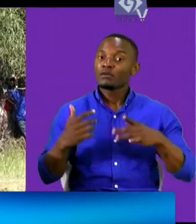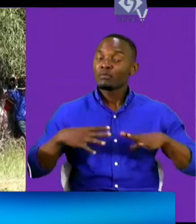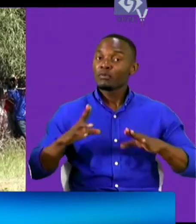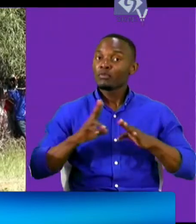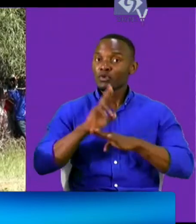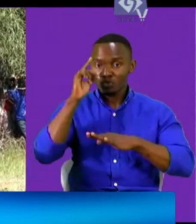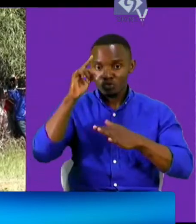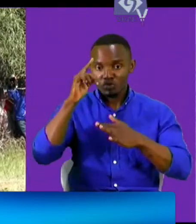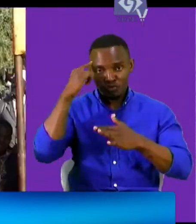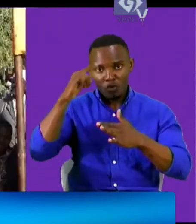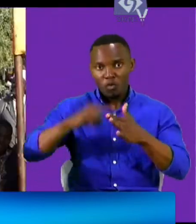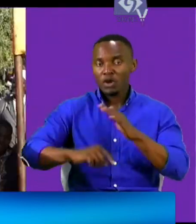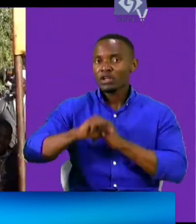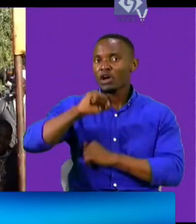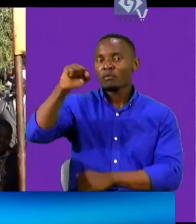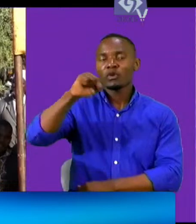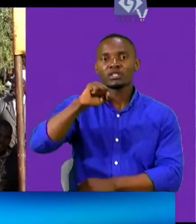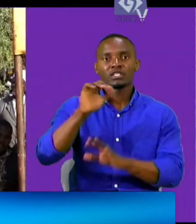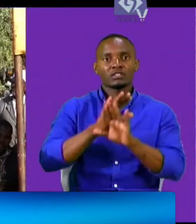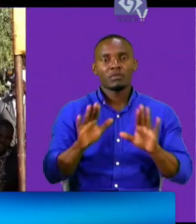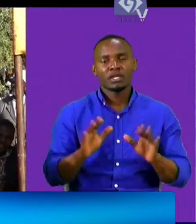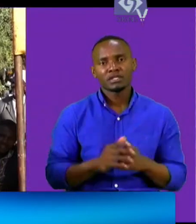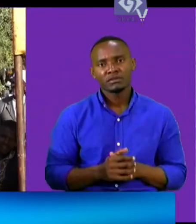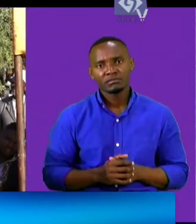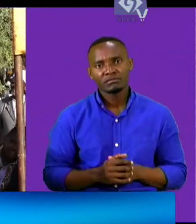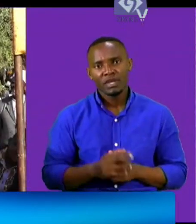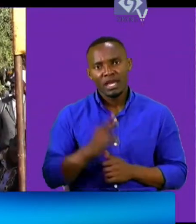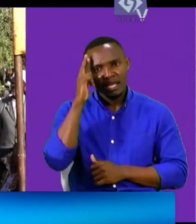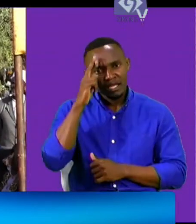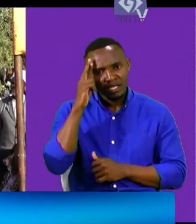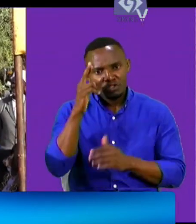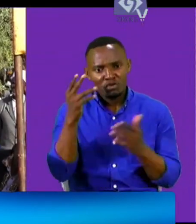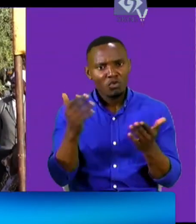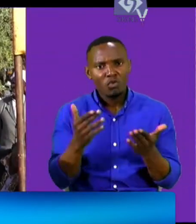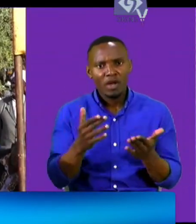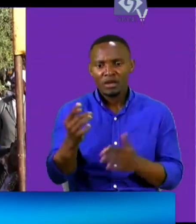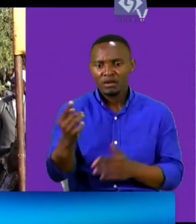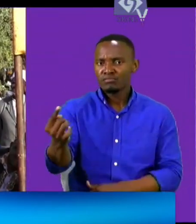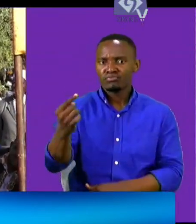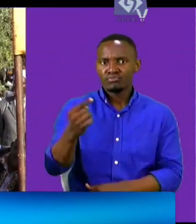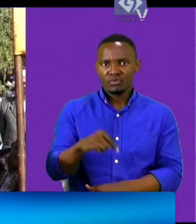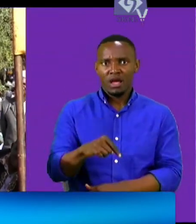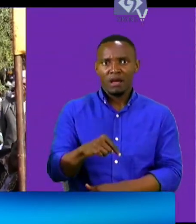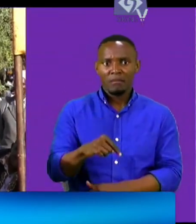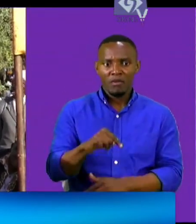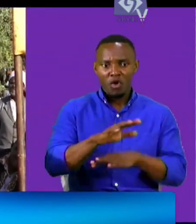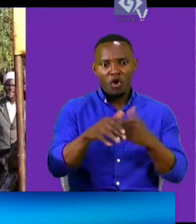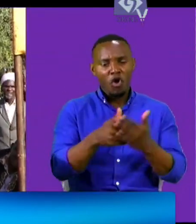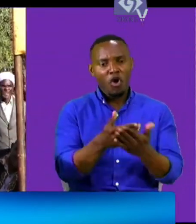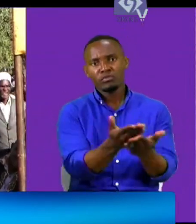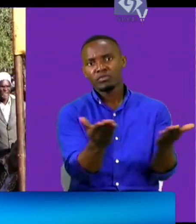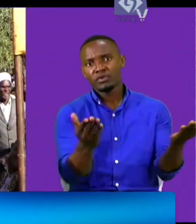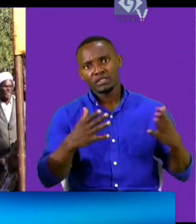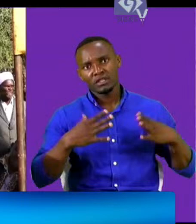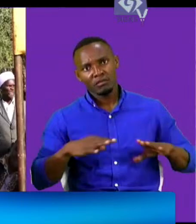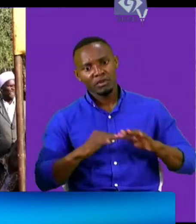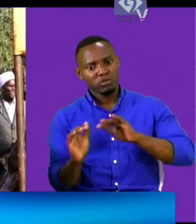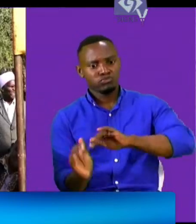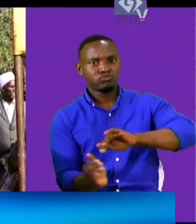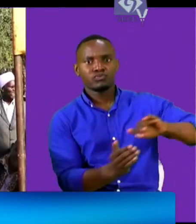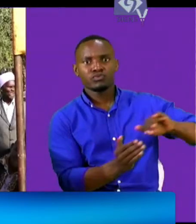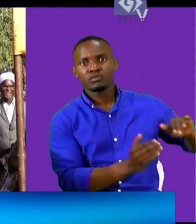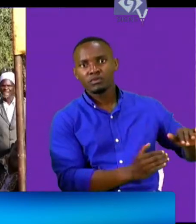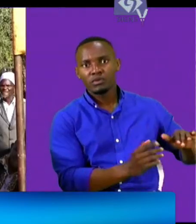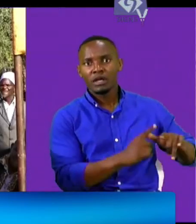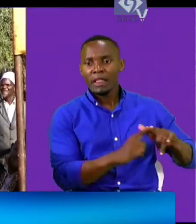Imekuwa ikitumiwa na wanasiasa. Where is the logic? Ukuje bwana county commissioner uondoe hawa watu wote, uwaondoe mahali wanaishi,